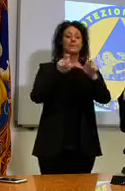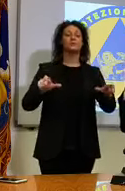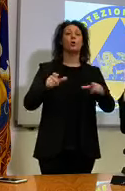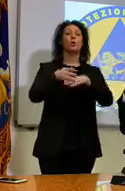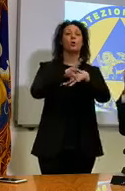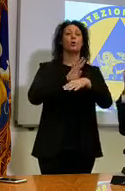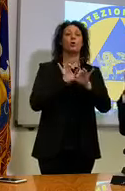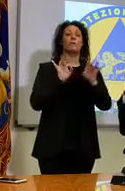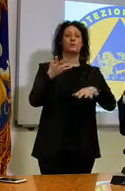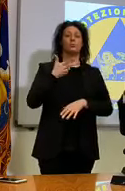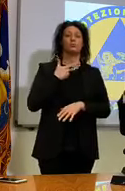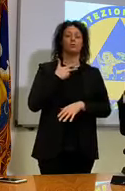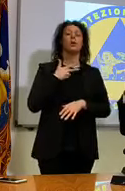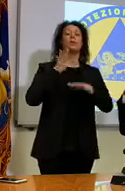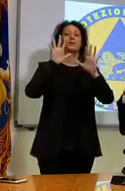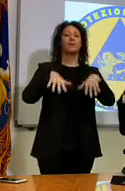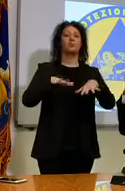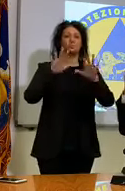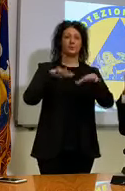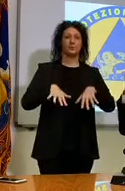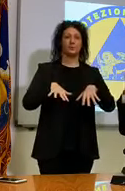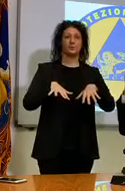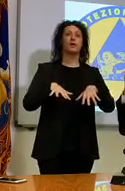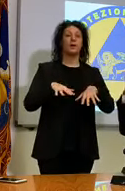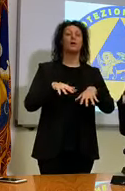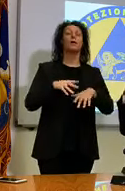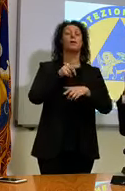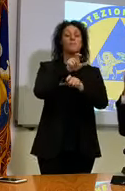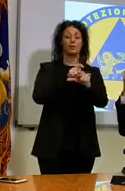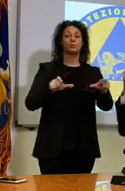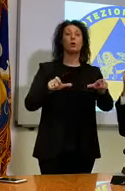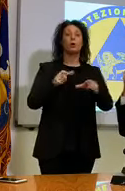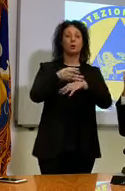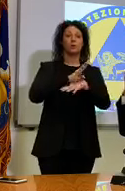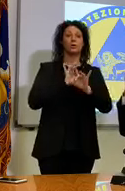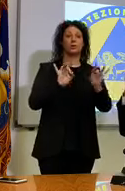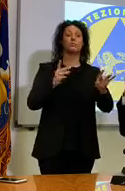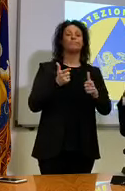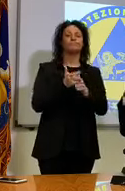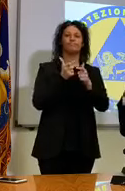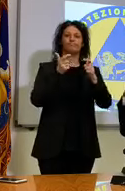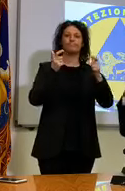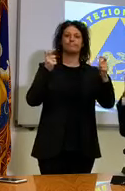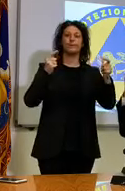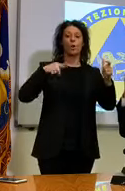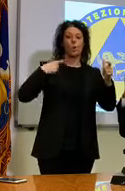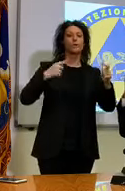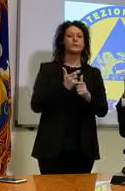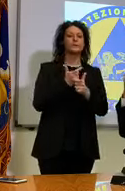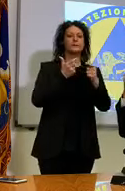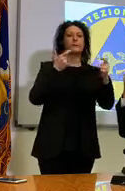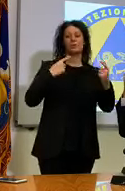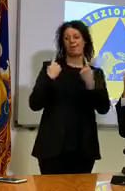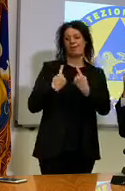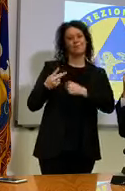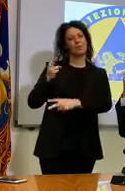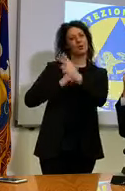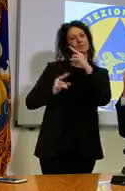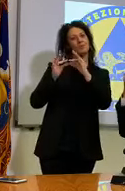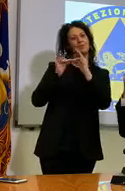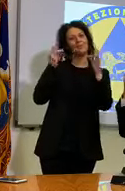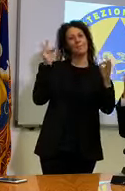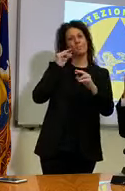positivi, e questo è un dato che è bene ricordare, i positivi crescono e cresceranno ancora perché abbiamo in arrivo tutti i tamponi, peraltro stiamo